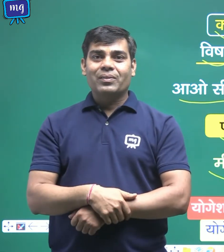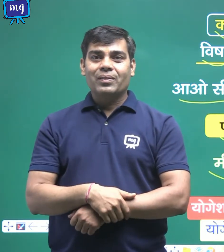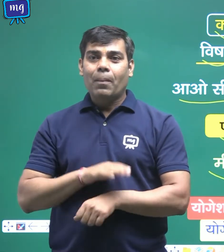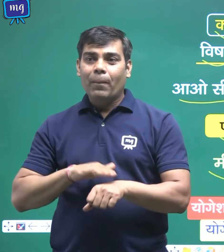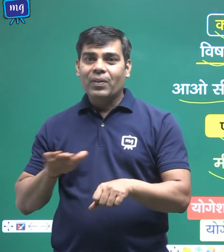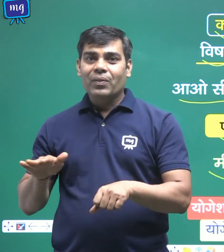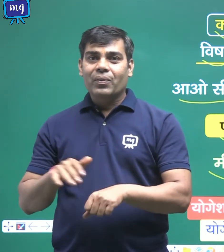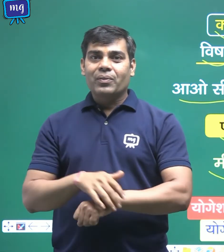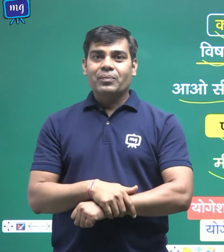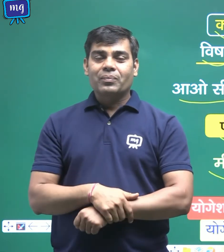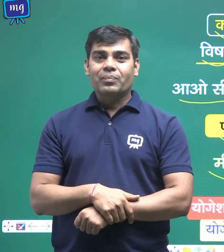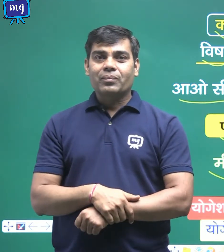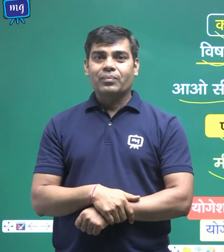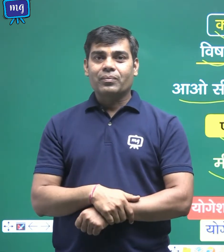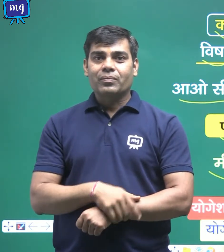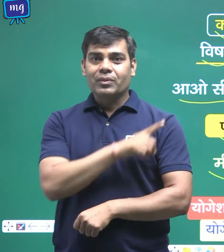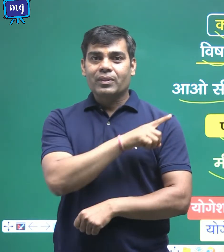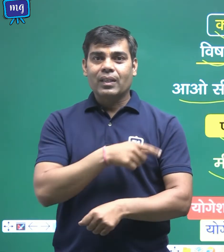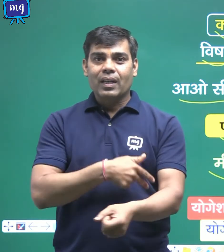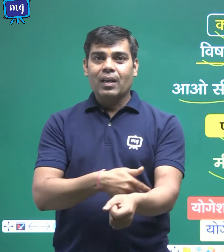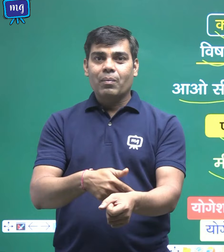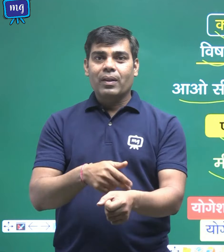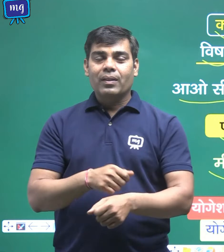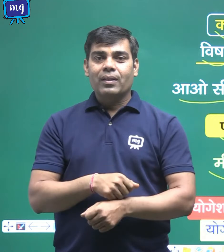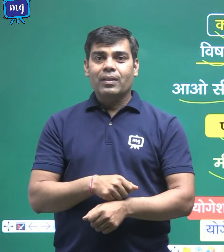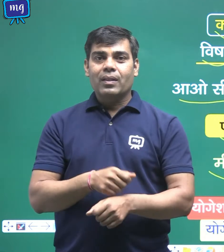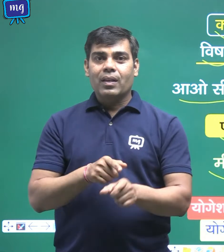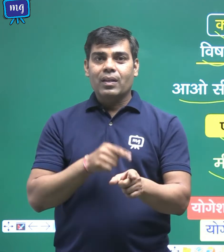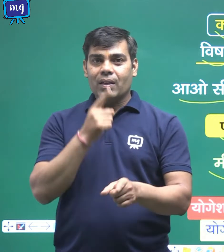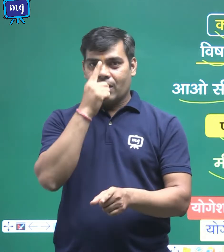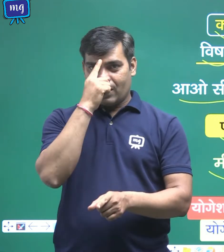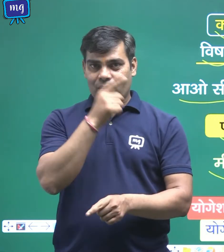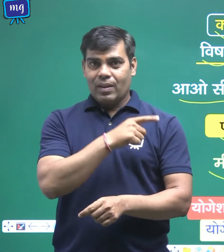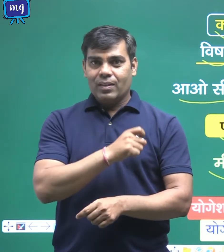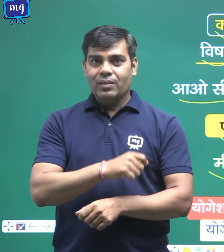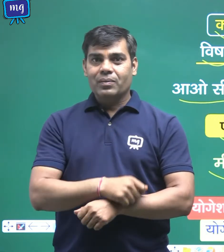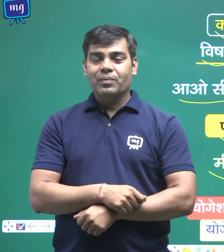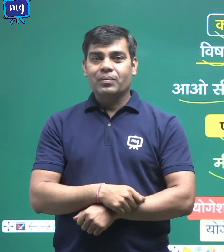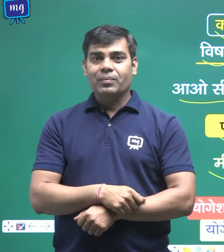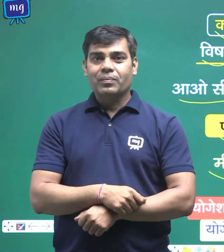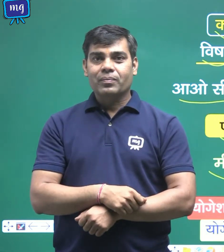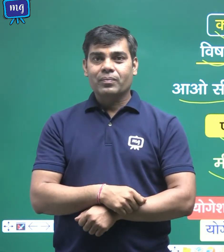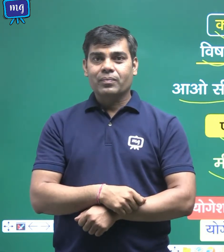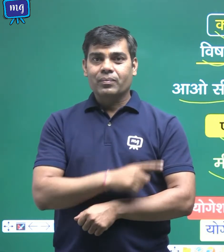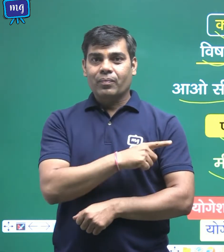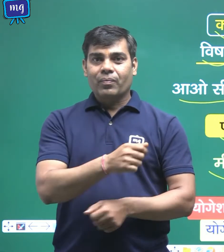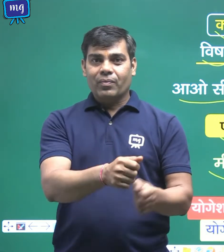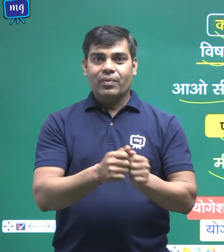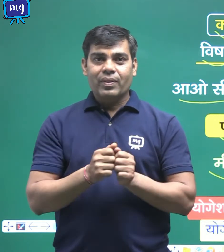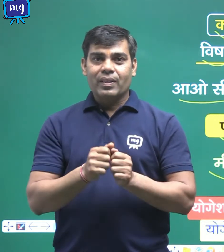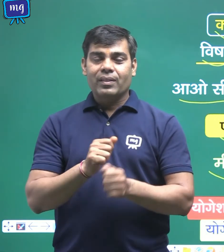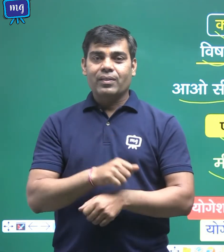बच्चों, मेरा नाम है योगेश कुमार तंवर और मेरे साथ